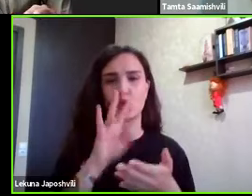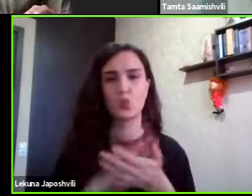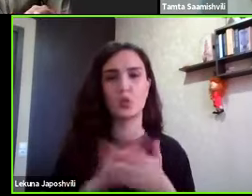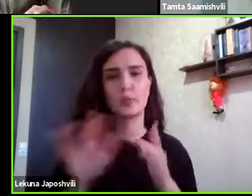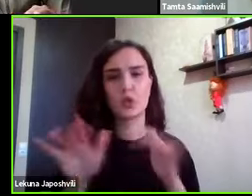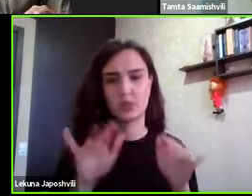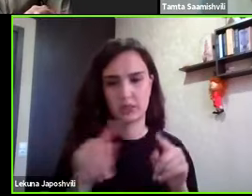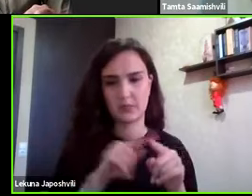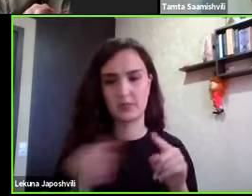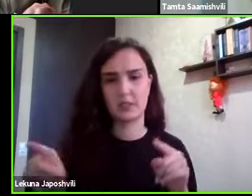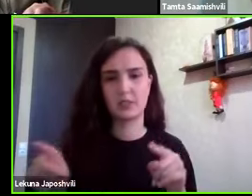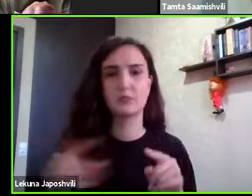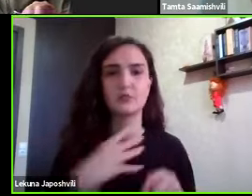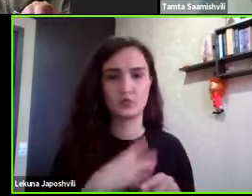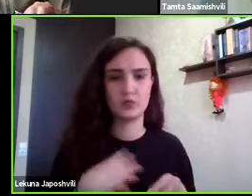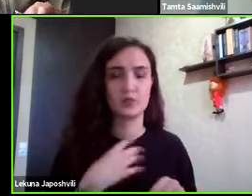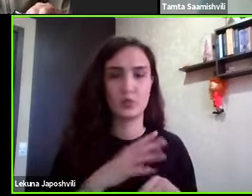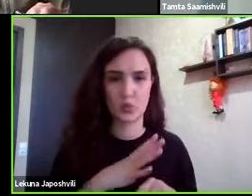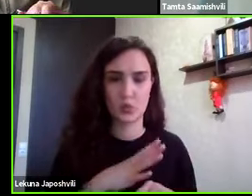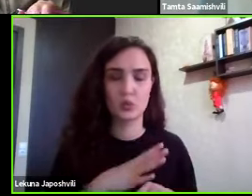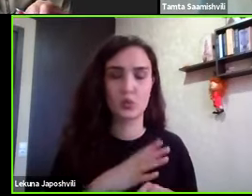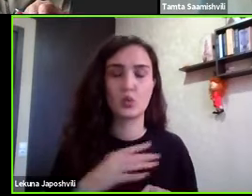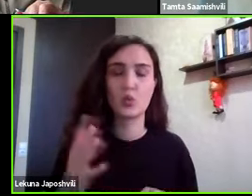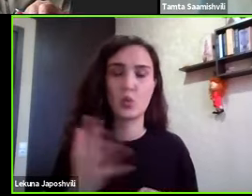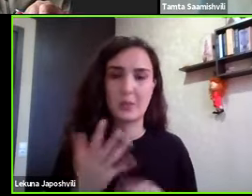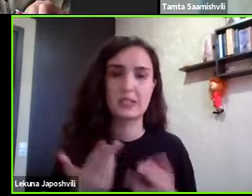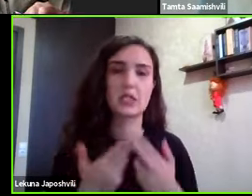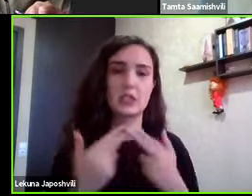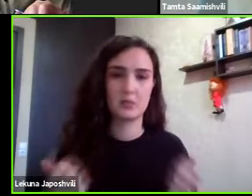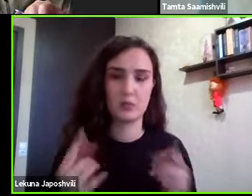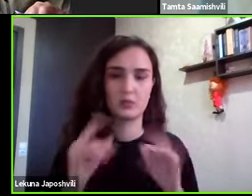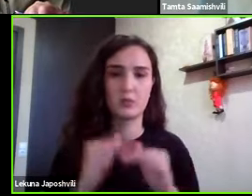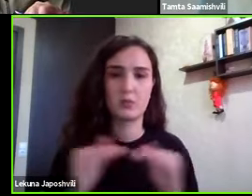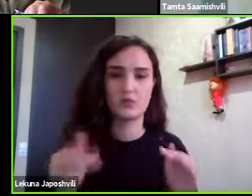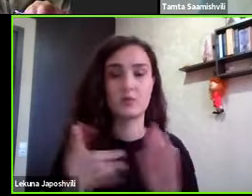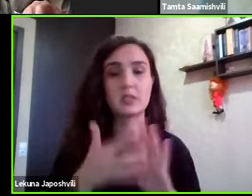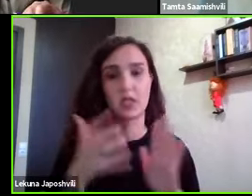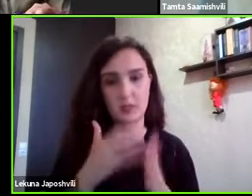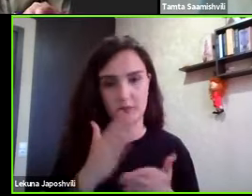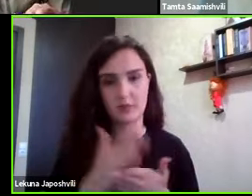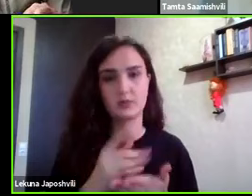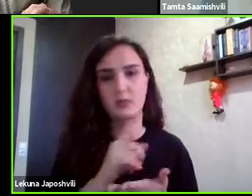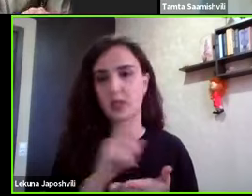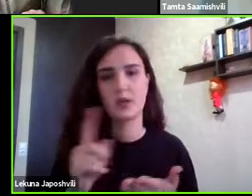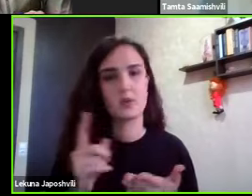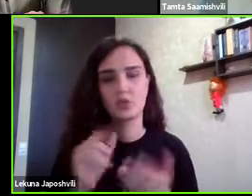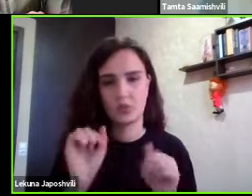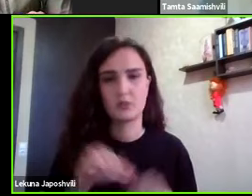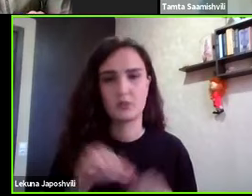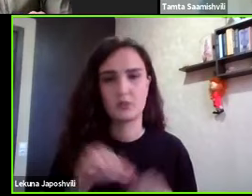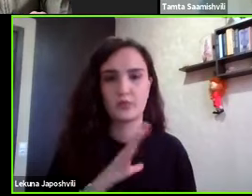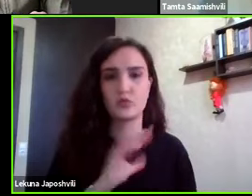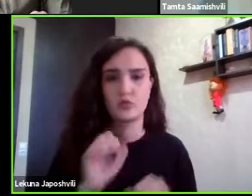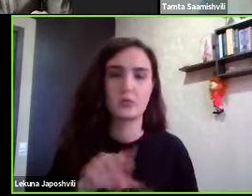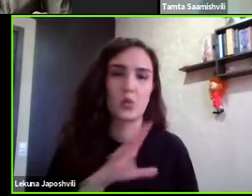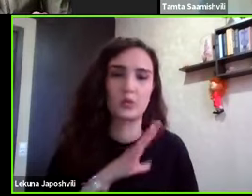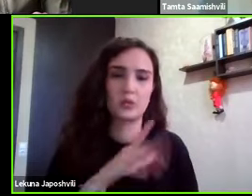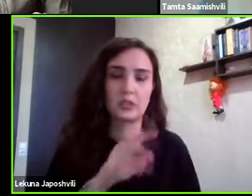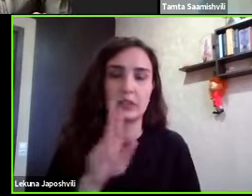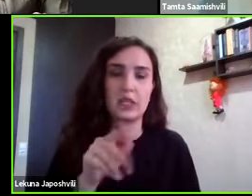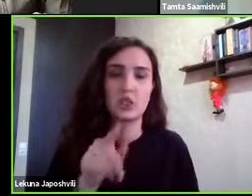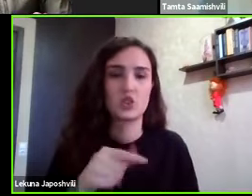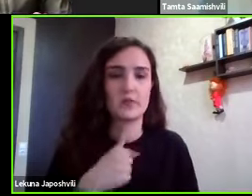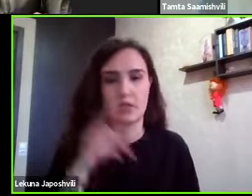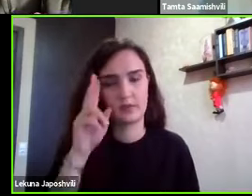პროცესები გაგვიაქტიუროს, რომელიც რა თქმა უნდა ბავშვებს ნაკლები აქვთ, მაგრამ არ არის გამორიცხული რომ აქვთ და ეს ჩვენ